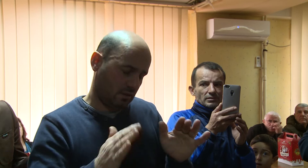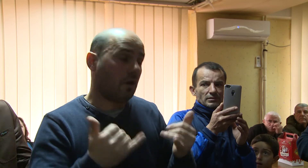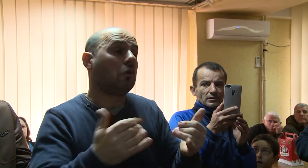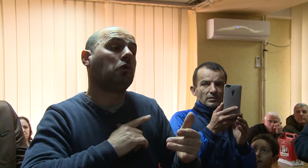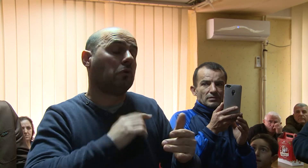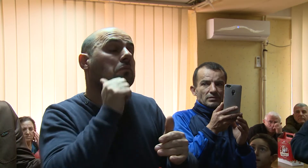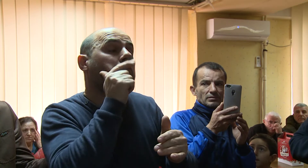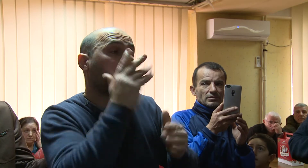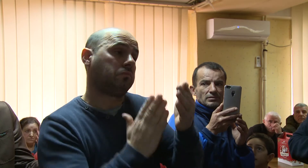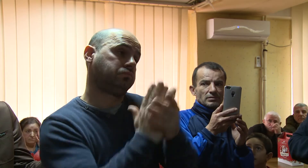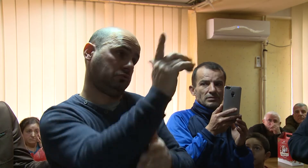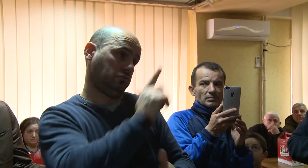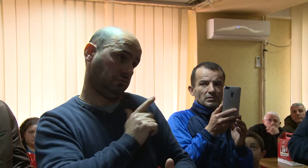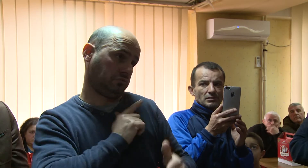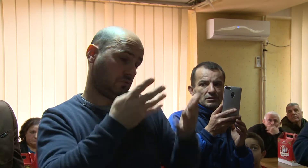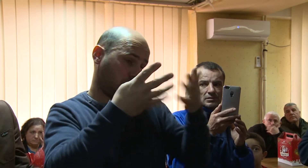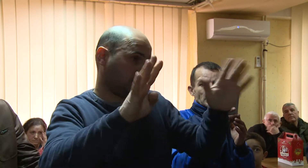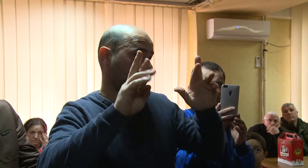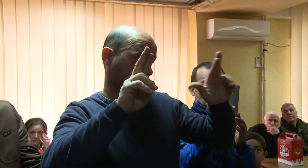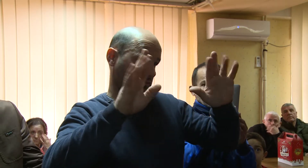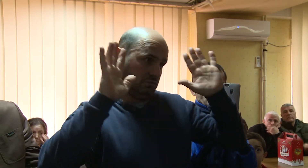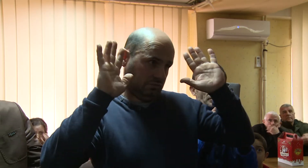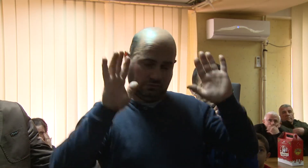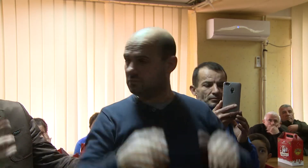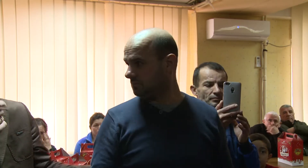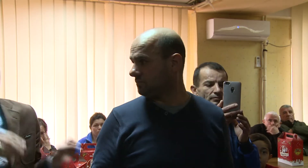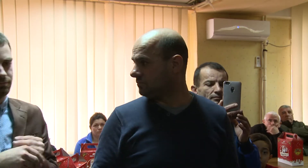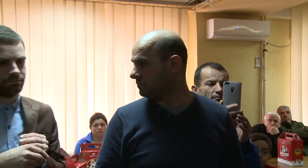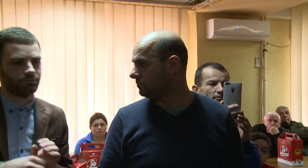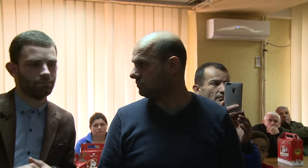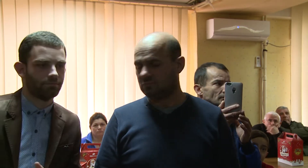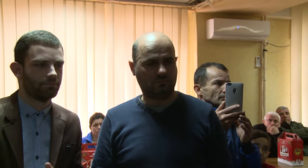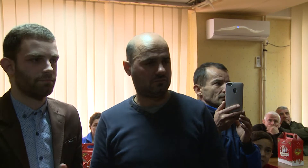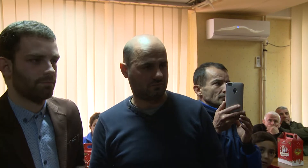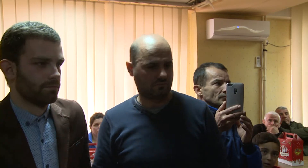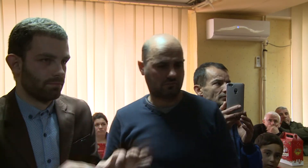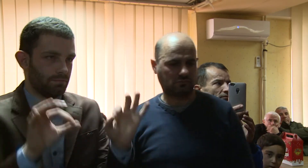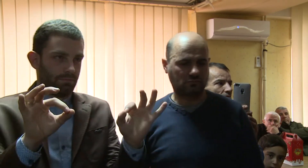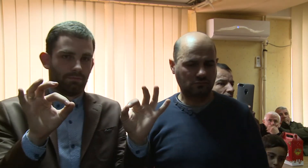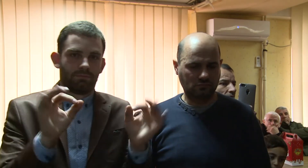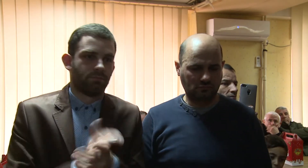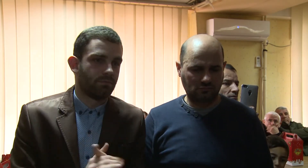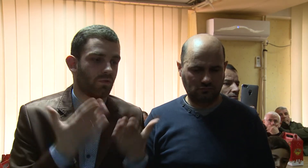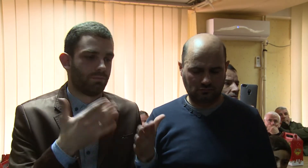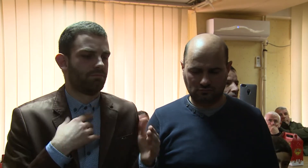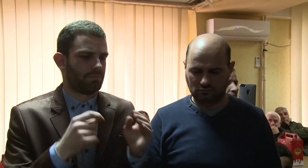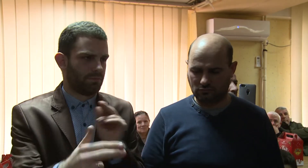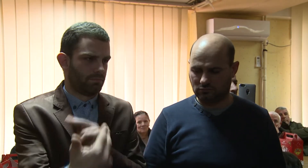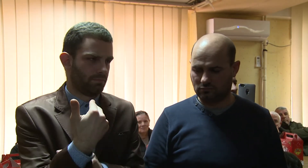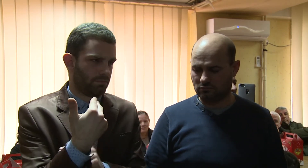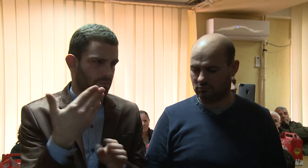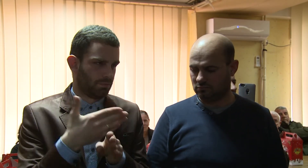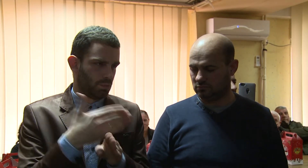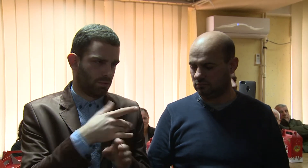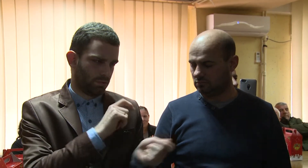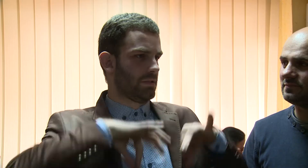Dhe me thonë këtu të ferizojt s'kemi, të kështë të shumë, nështë në bëhot mundësia me pas një interpret të regull këtu me nej, jo veç me t'irësh kur